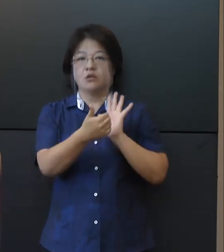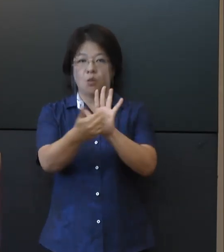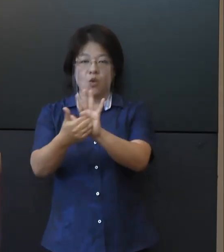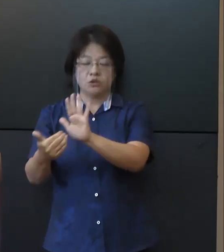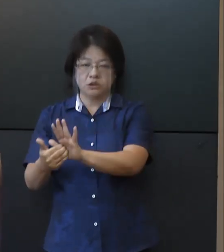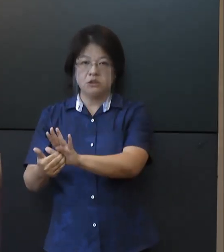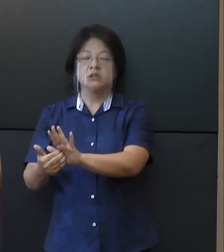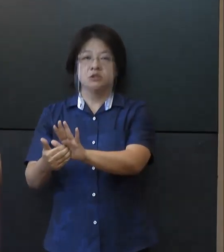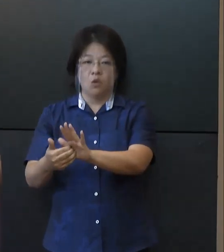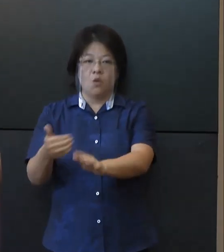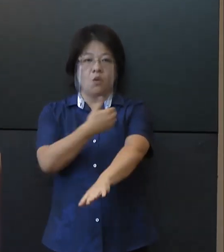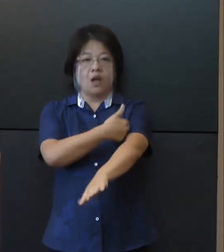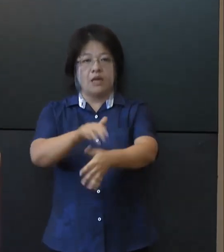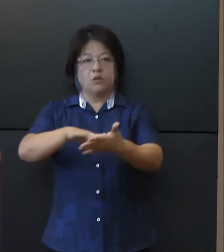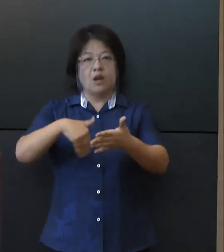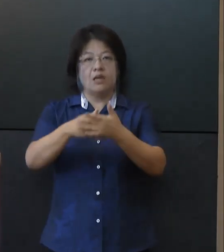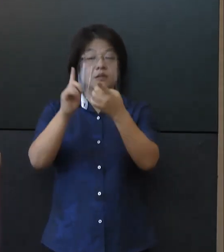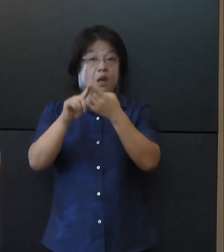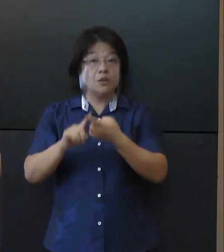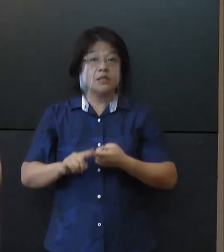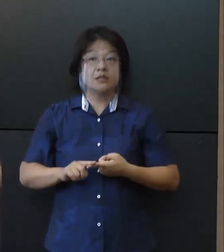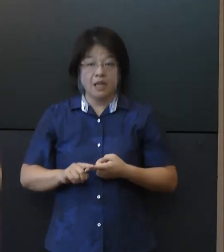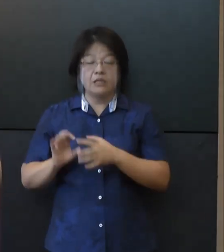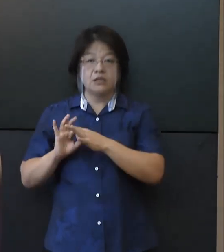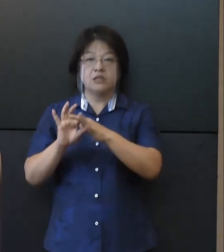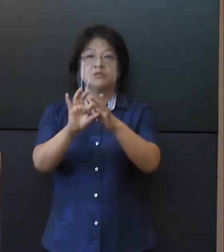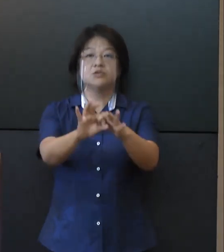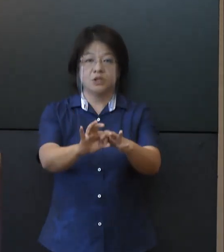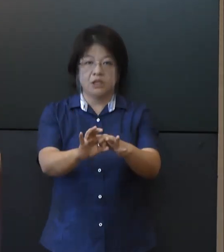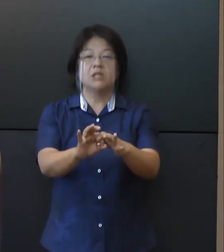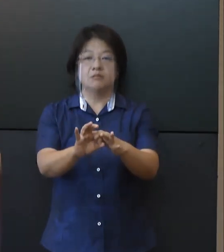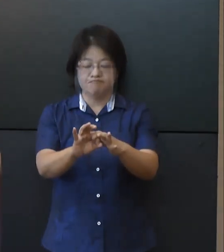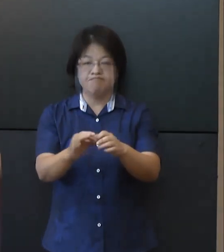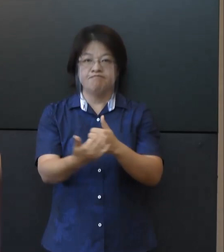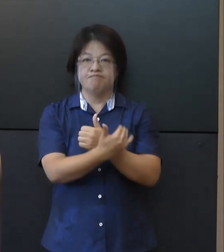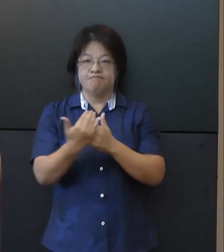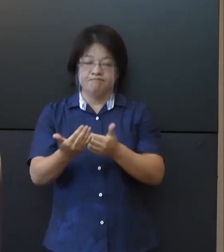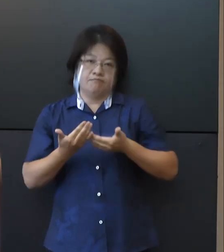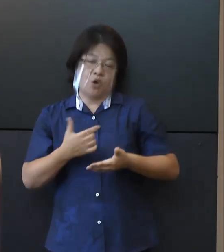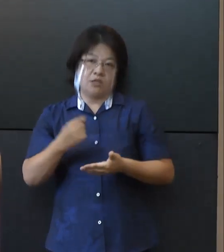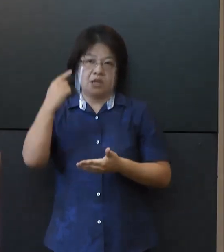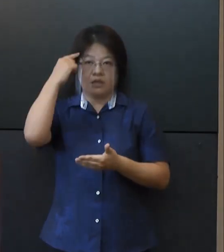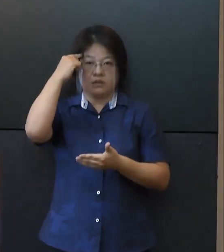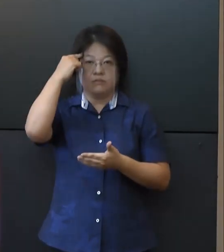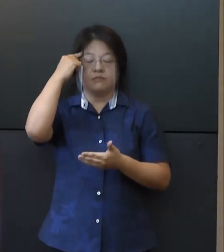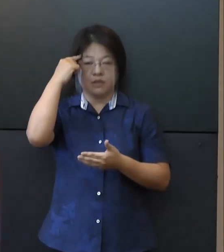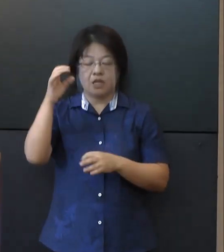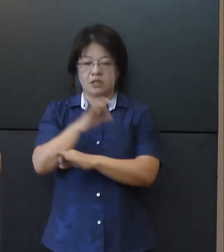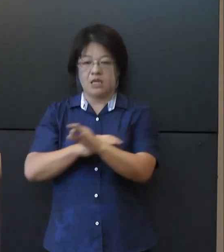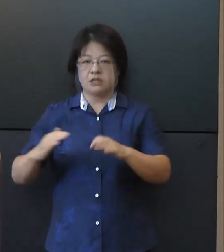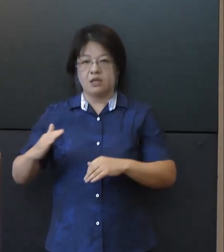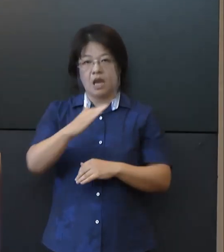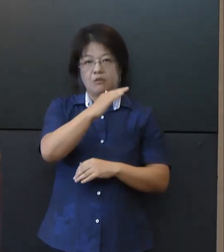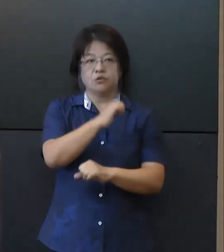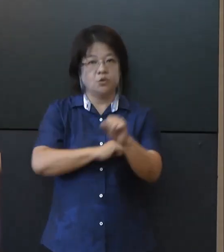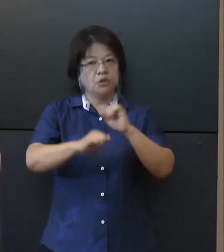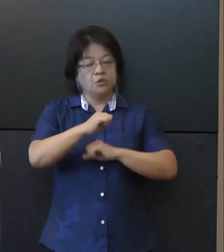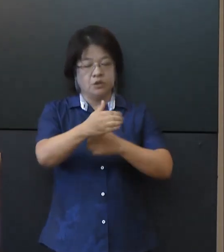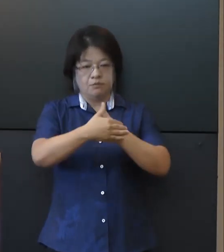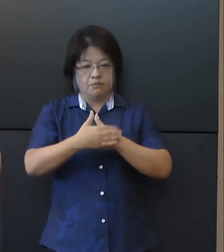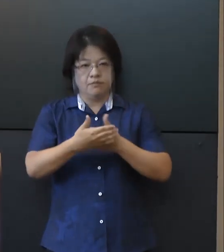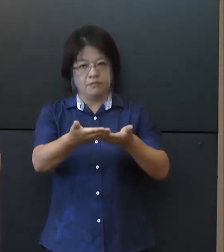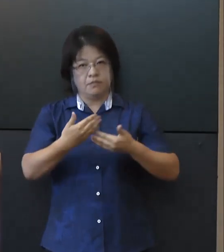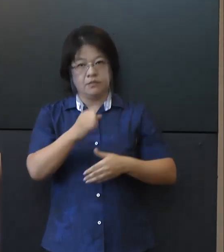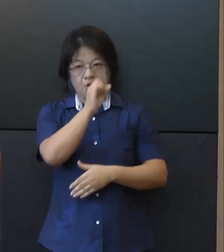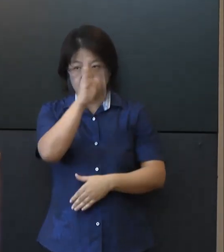より、引き続き感染予防対策の徹底と経済回復の取り組みにご理解とご協力のほど